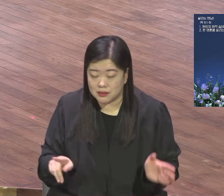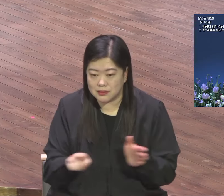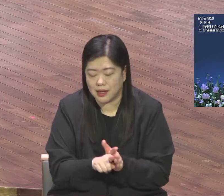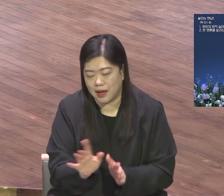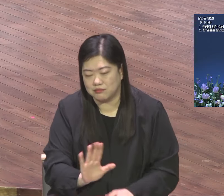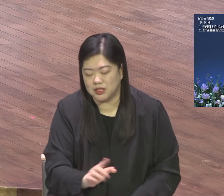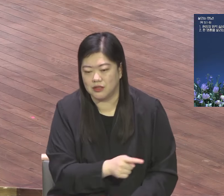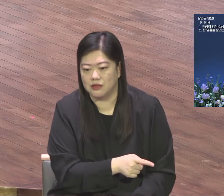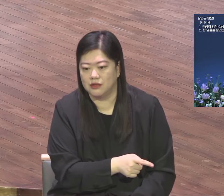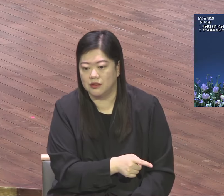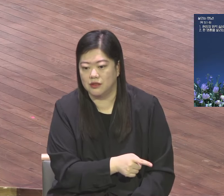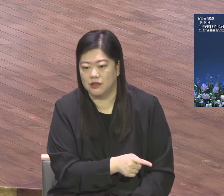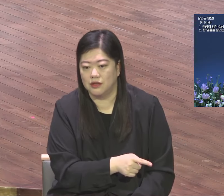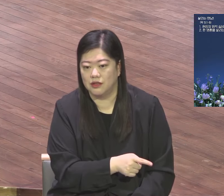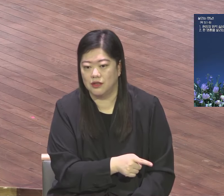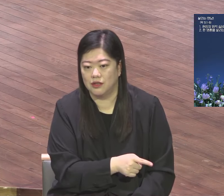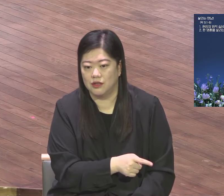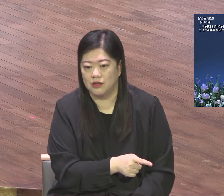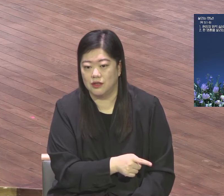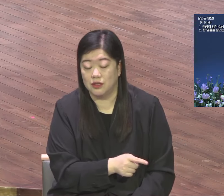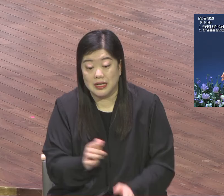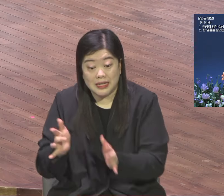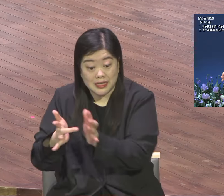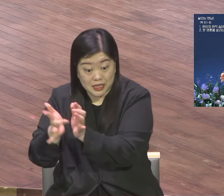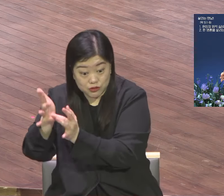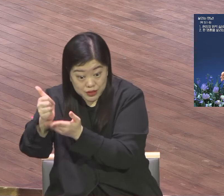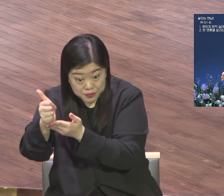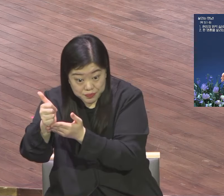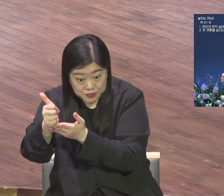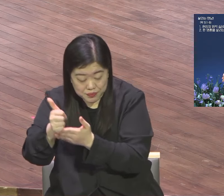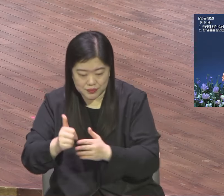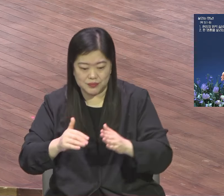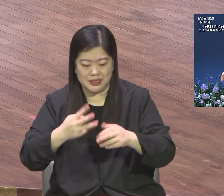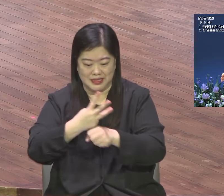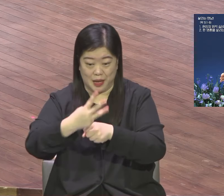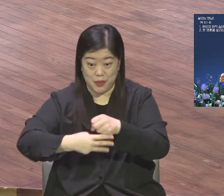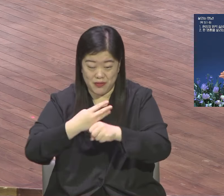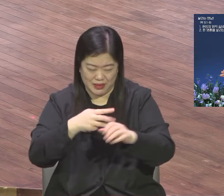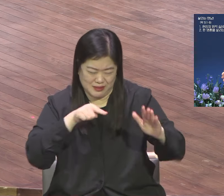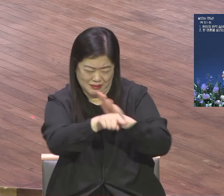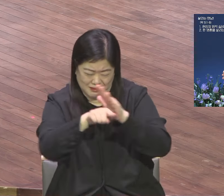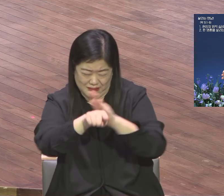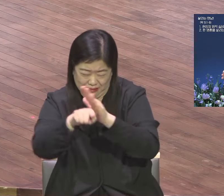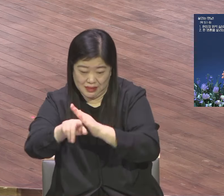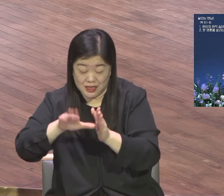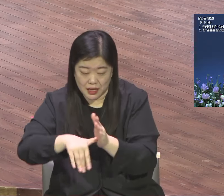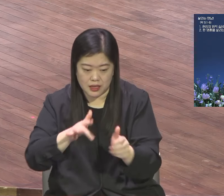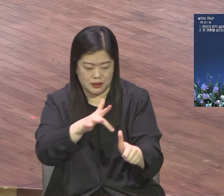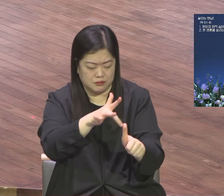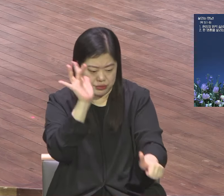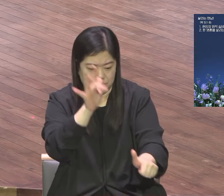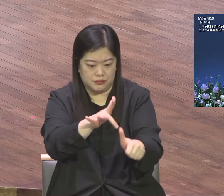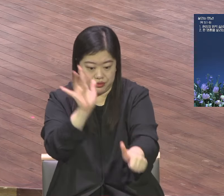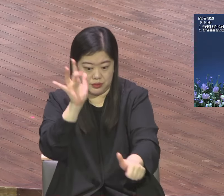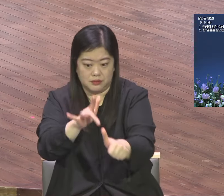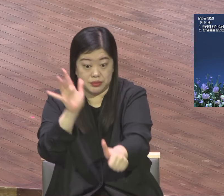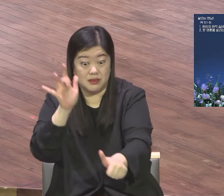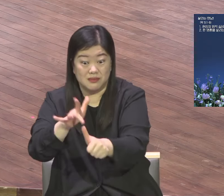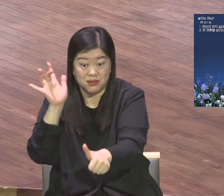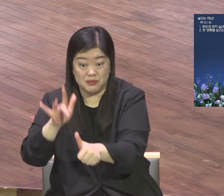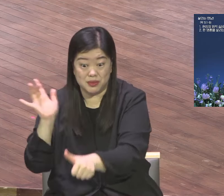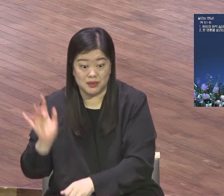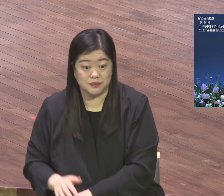예수님이 가는 곳마다 뭐요 귀신을 쫓아내었어요. 2000년에는 뭐 우리나라도 불과 몇십 전에도